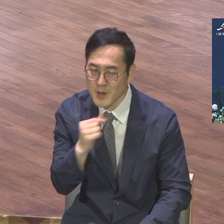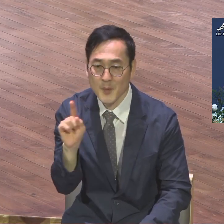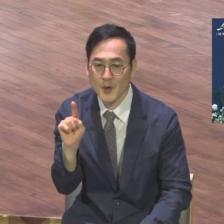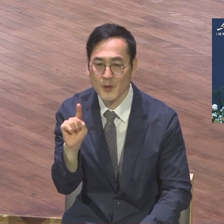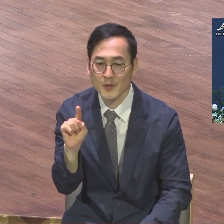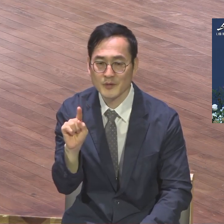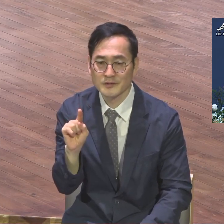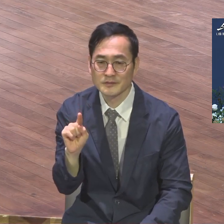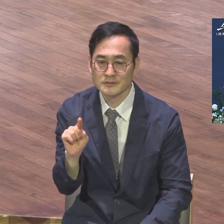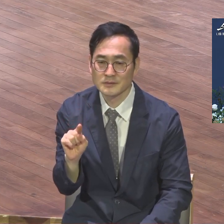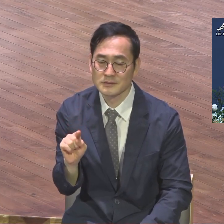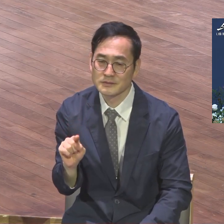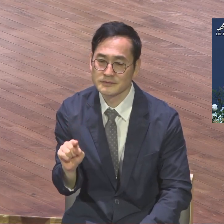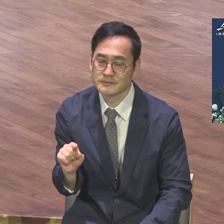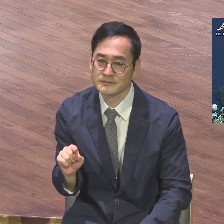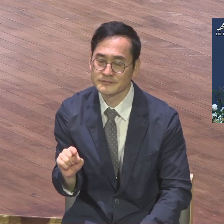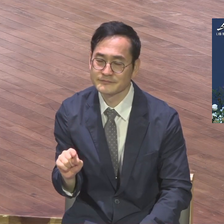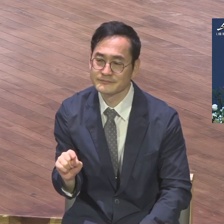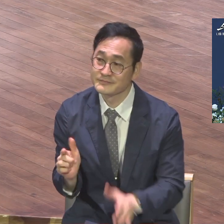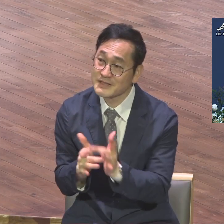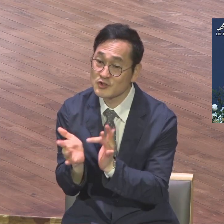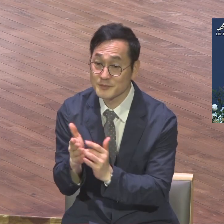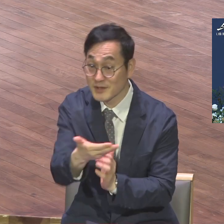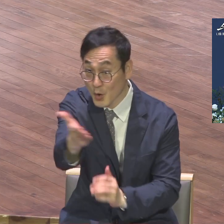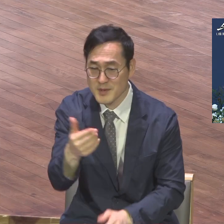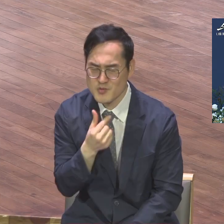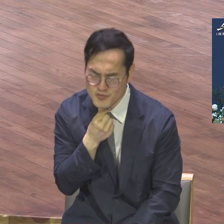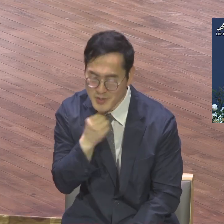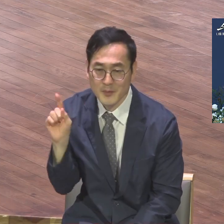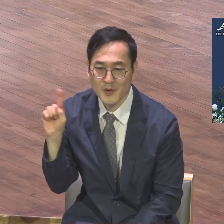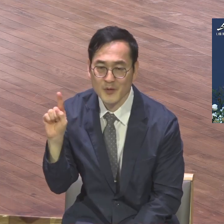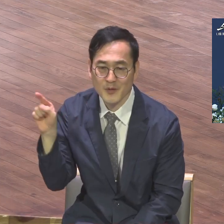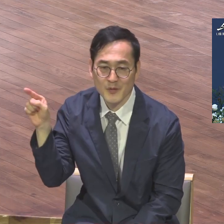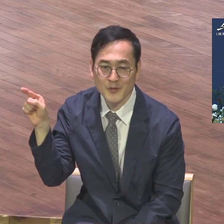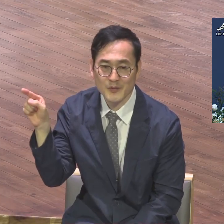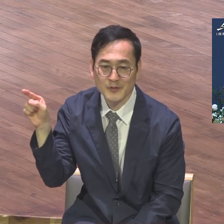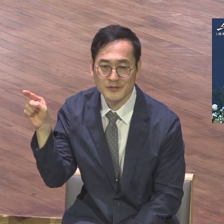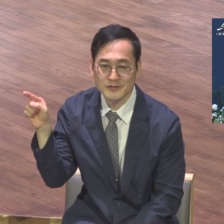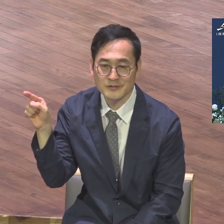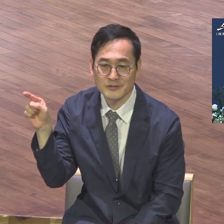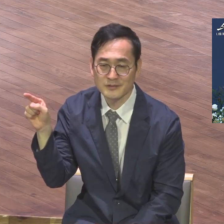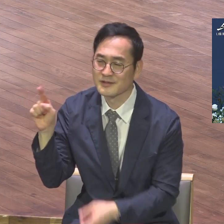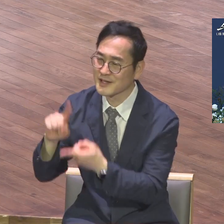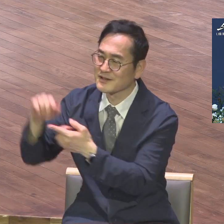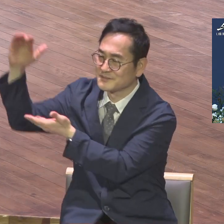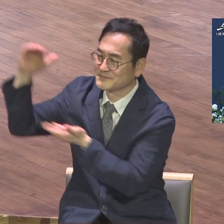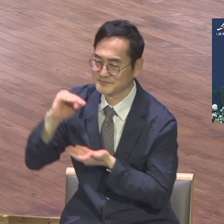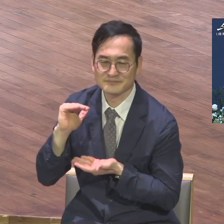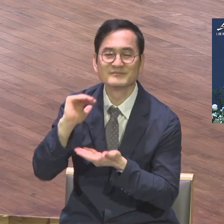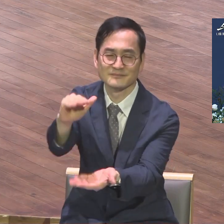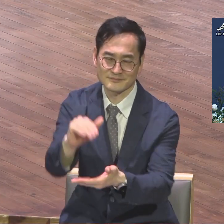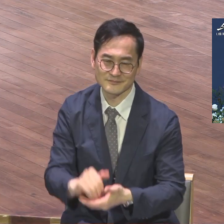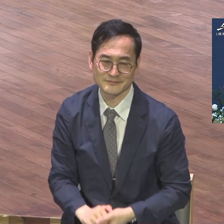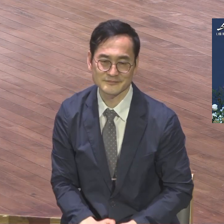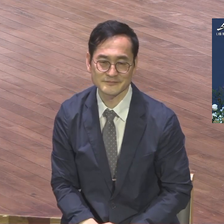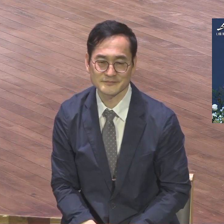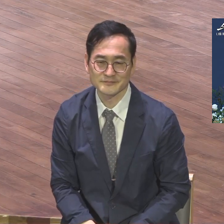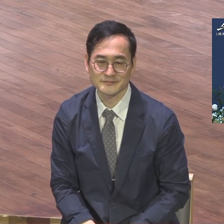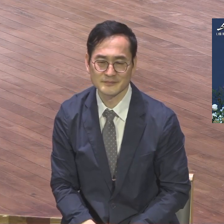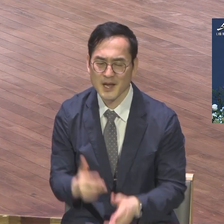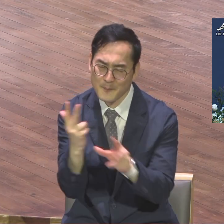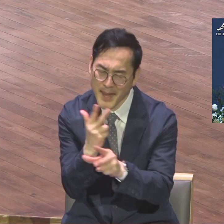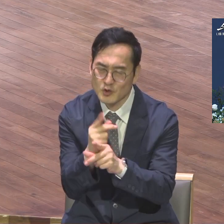나에게 예수님이 기대하는 것이 뭐냐, 그걸 말씀을 드리기 때문에 매주 강단